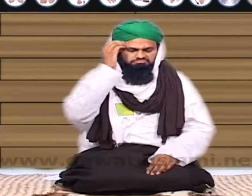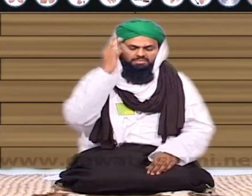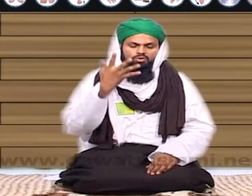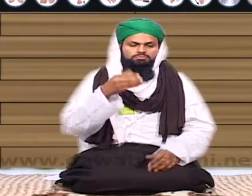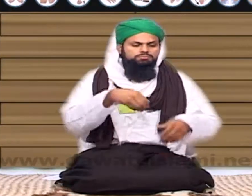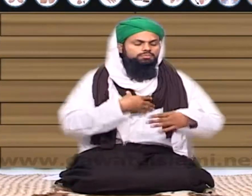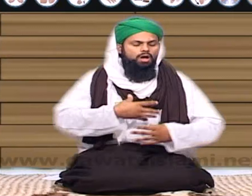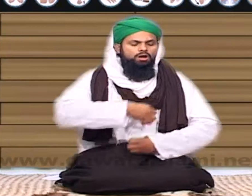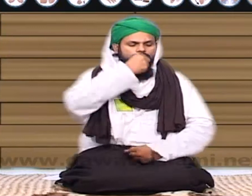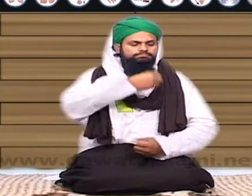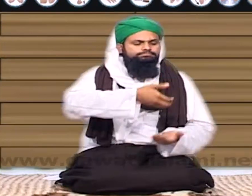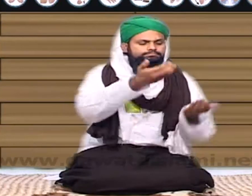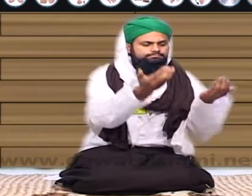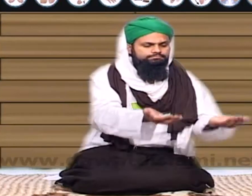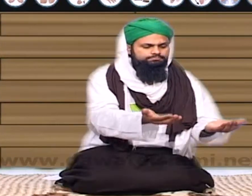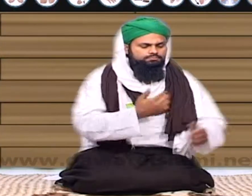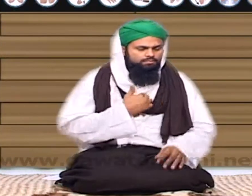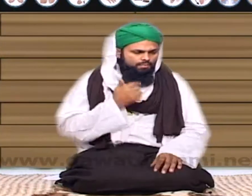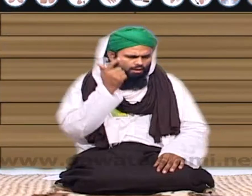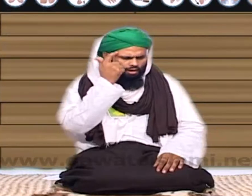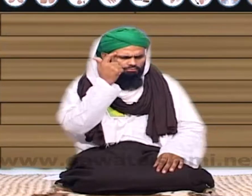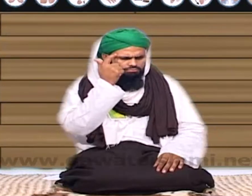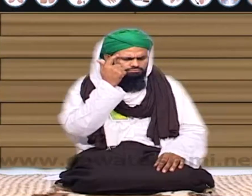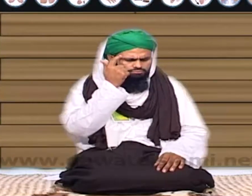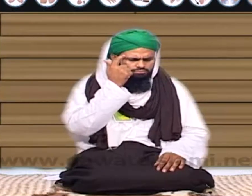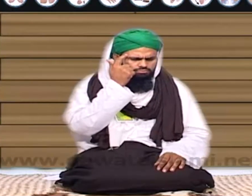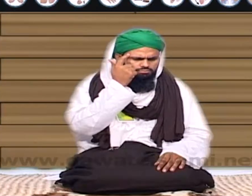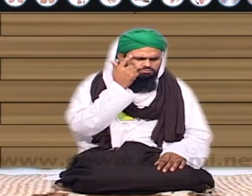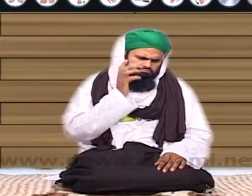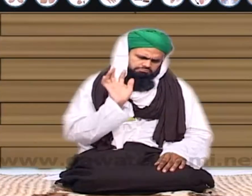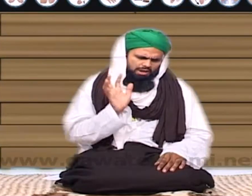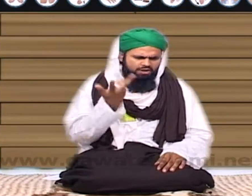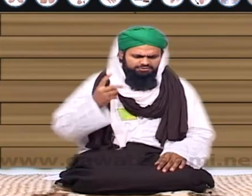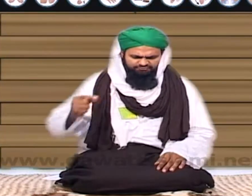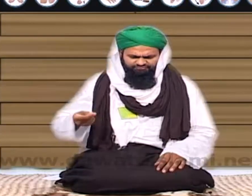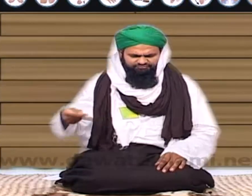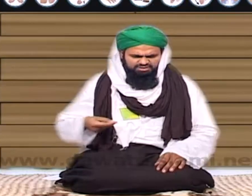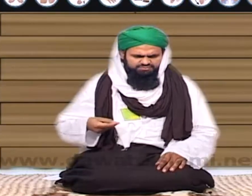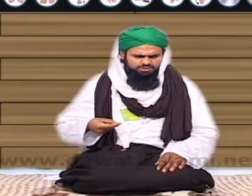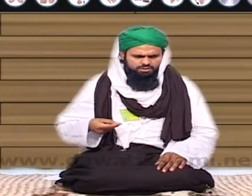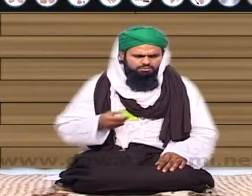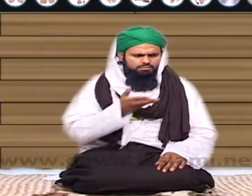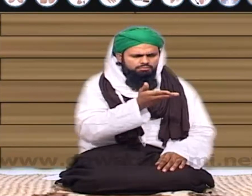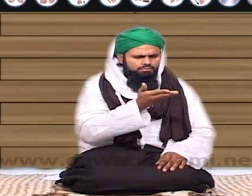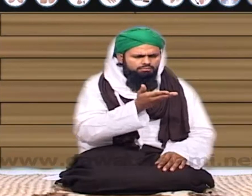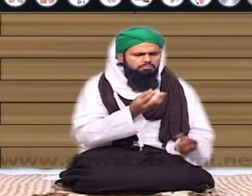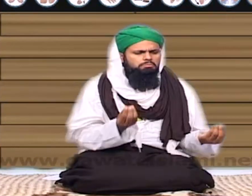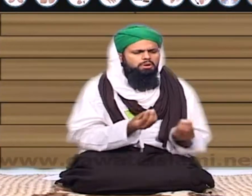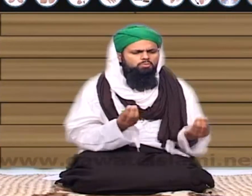آتا۔ ہمارے سامنے لاش رکھی ہے، اور عقل جو ہے وہ مطلب بعض اوقات وسوسے ڈالتی ہے